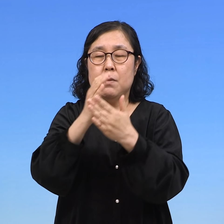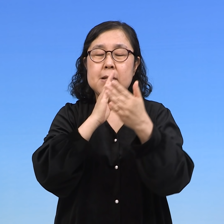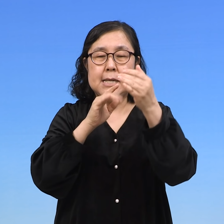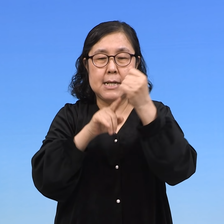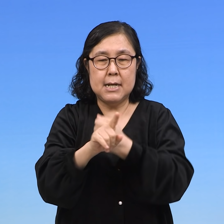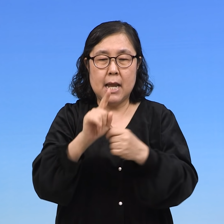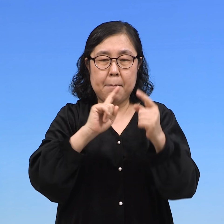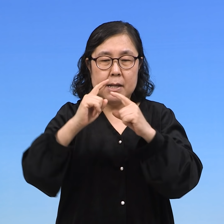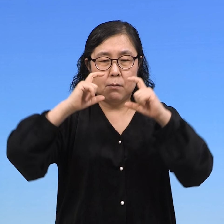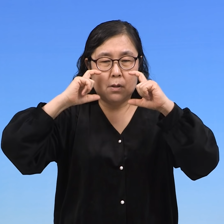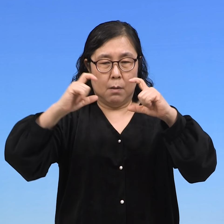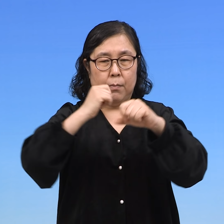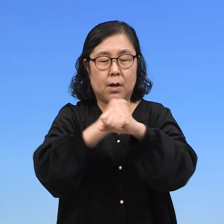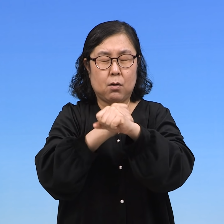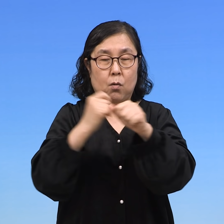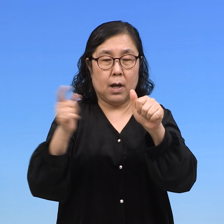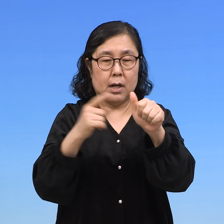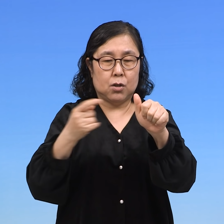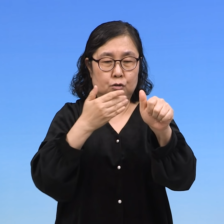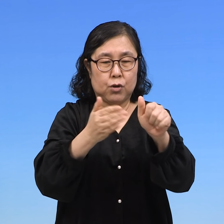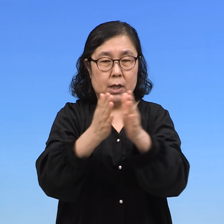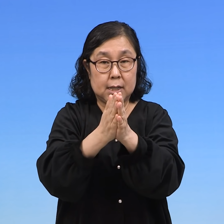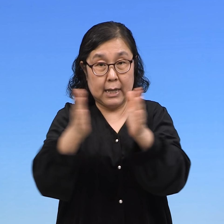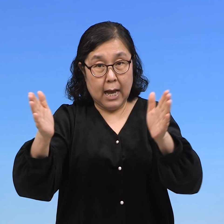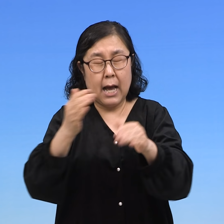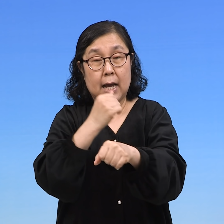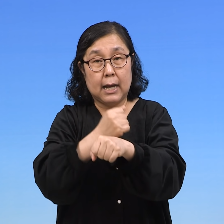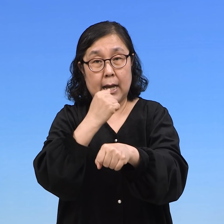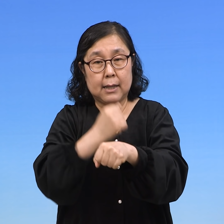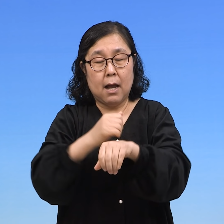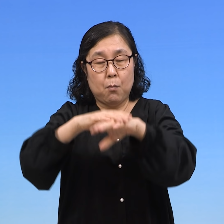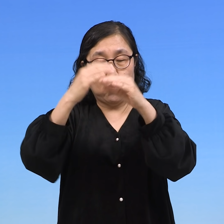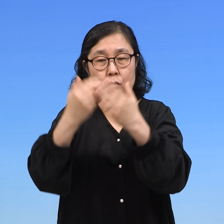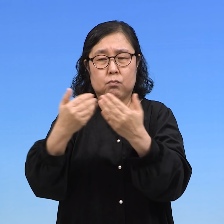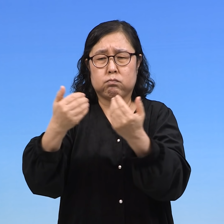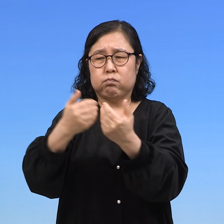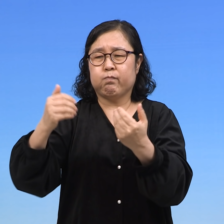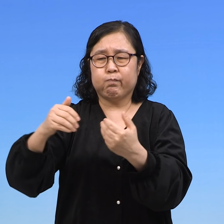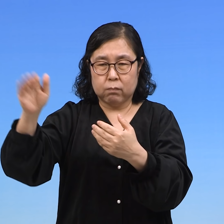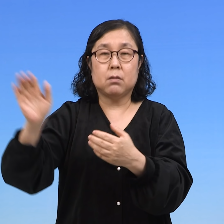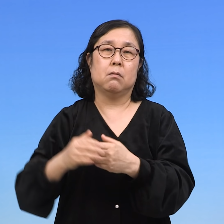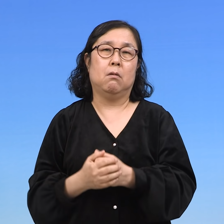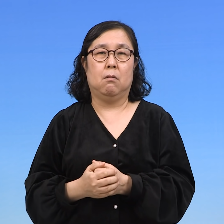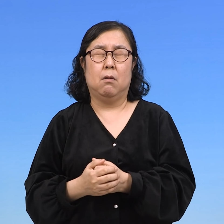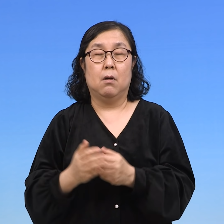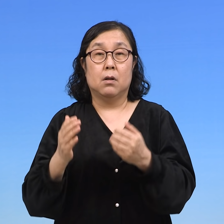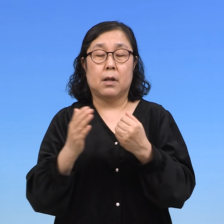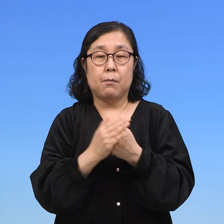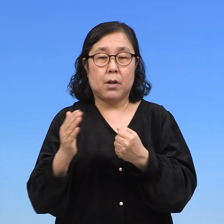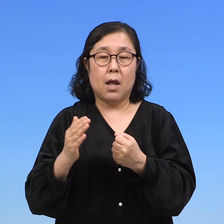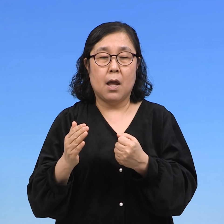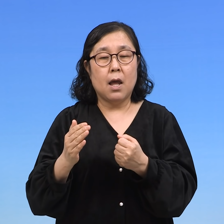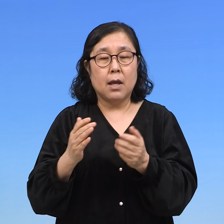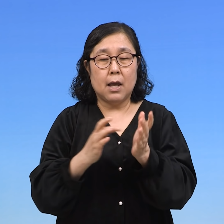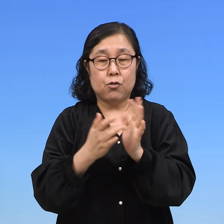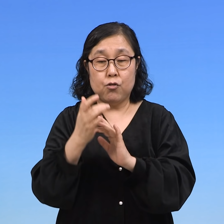시작하시니까 다 떠나는 거예요 오죽했으면 너희도 가려느냐 이 주님의